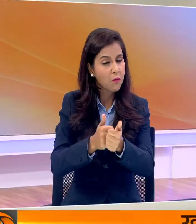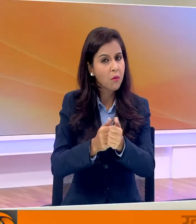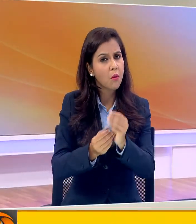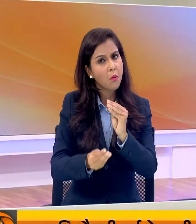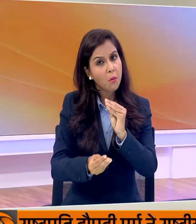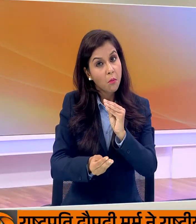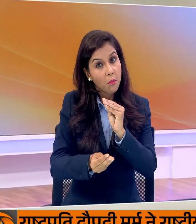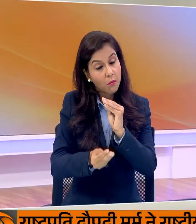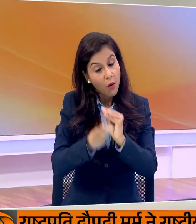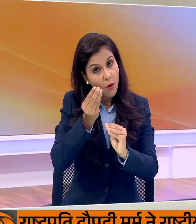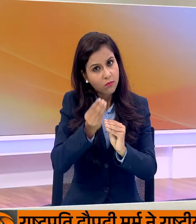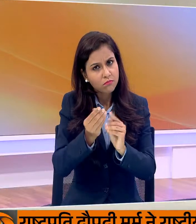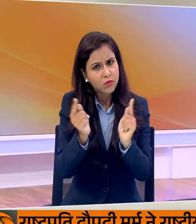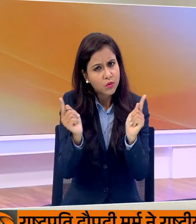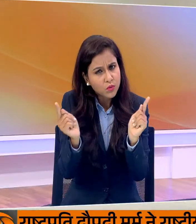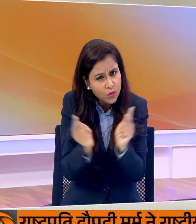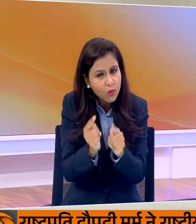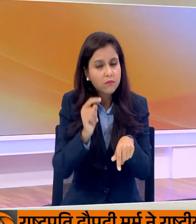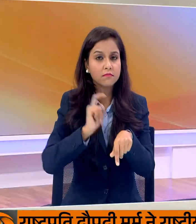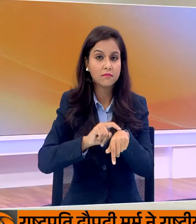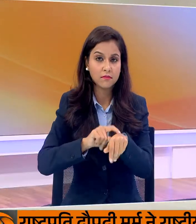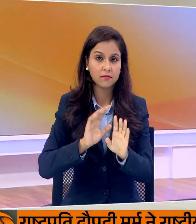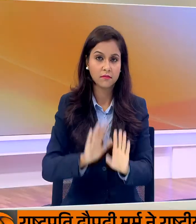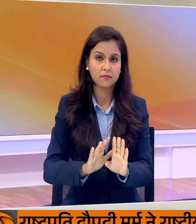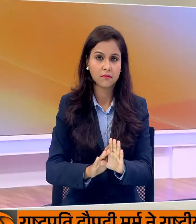बहुत कम समय में